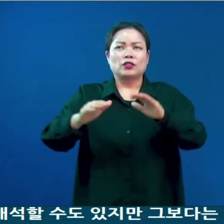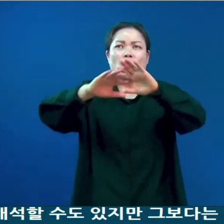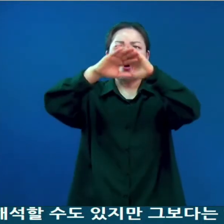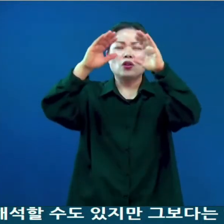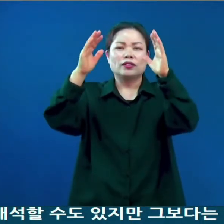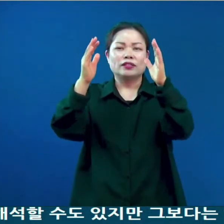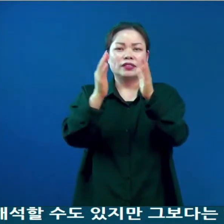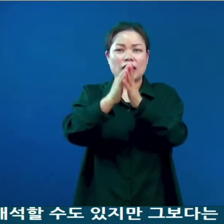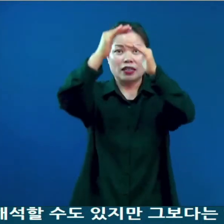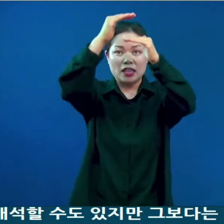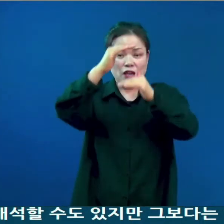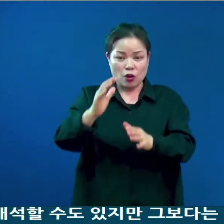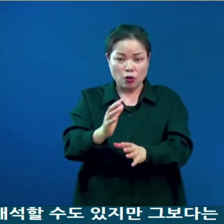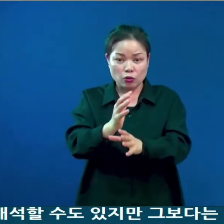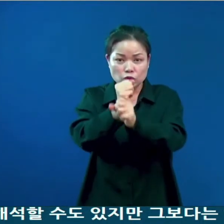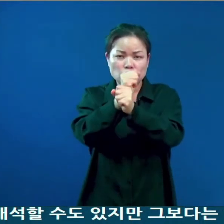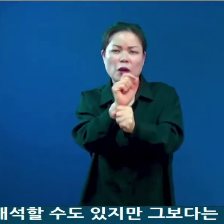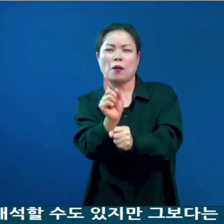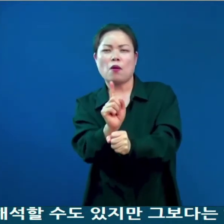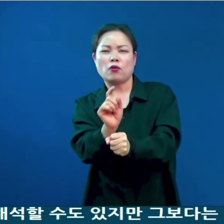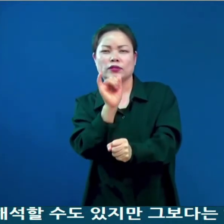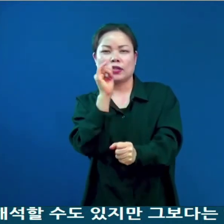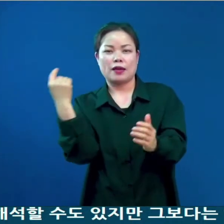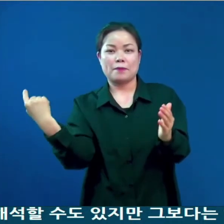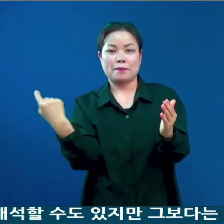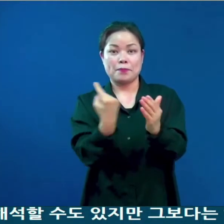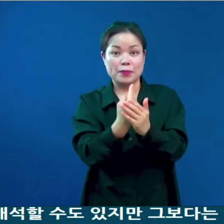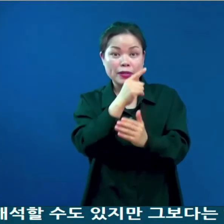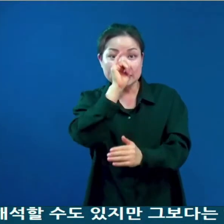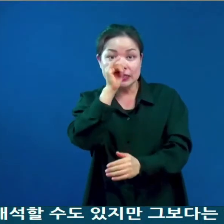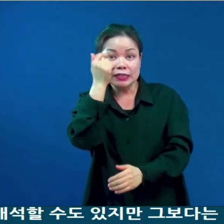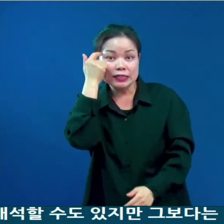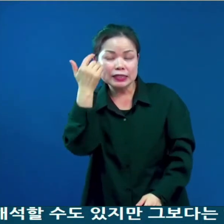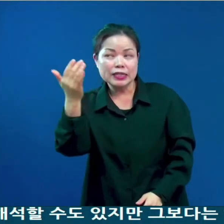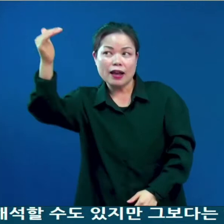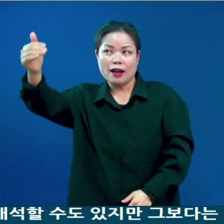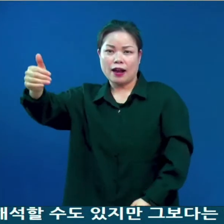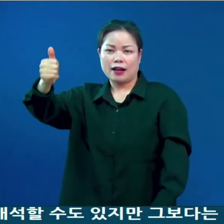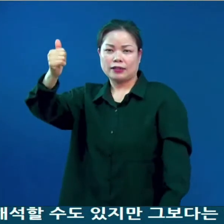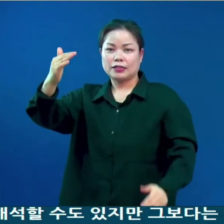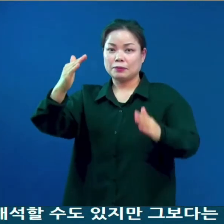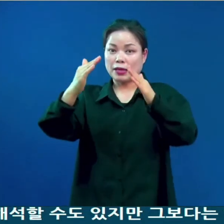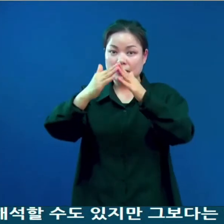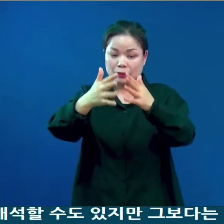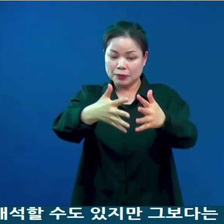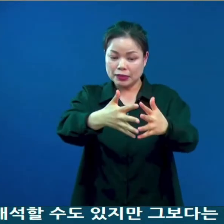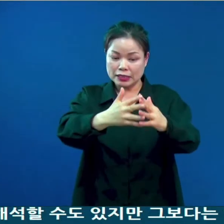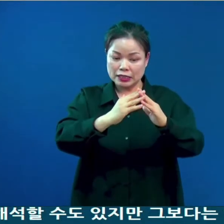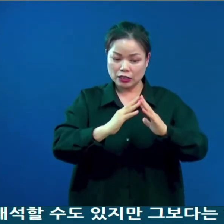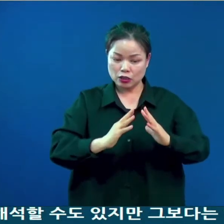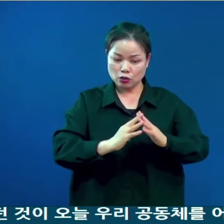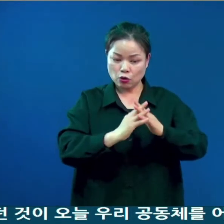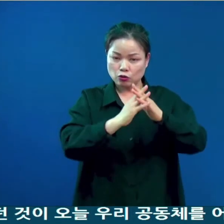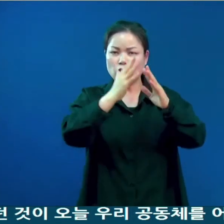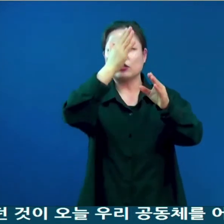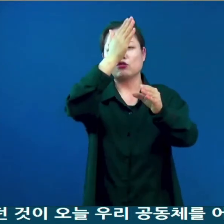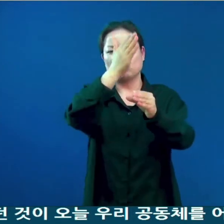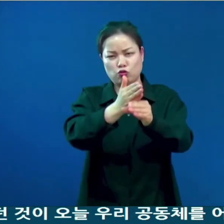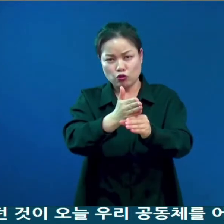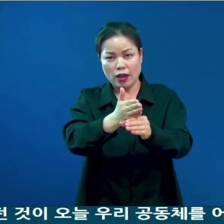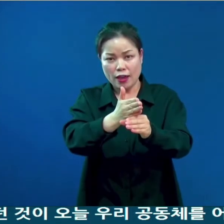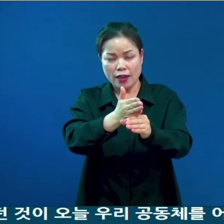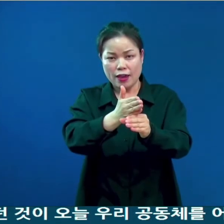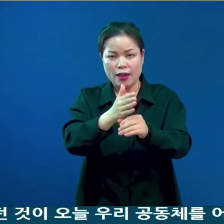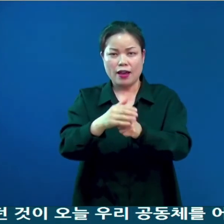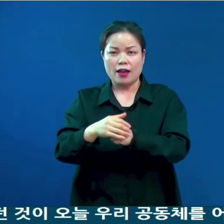큰 맥락 속에서 어디에 들어있는가? 오늘 본문은 하나님의 집을 지어가는 과정 속에 하나님의